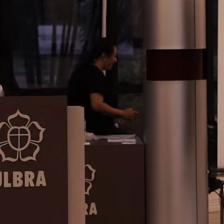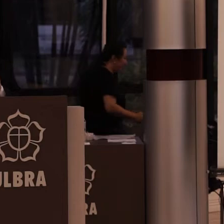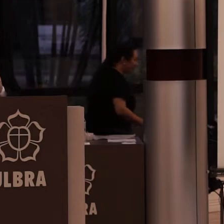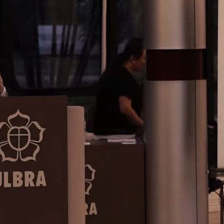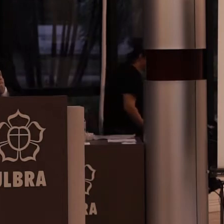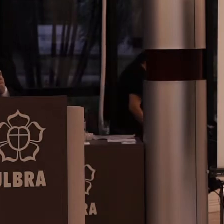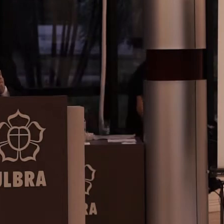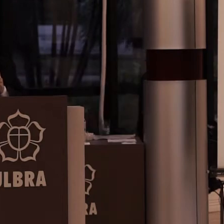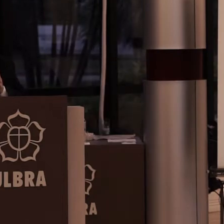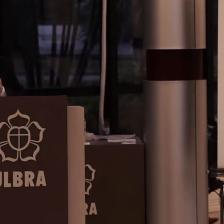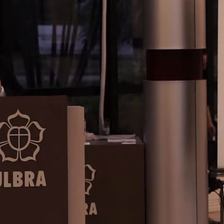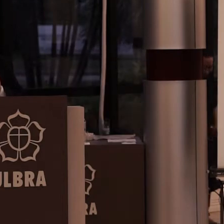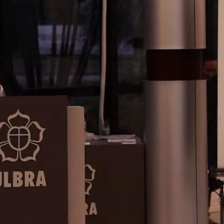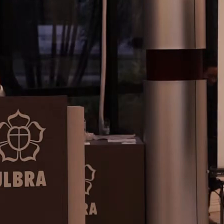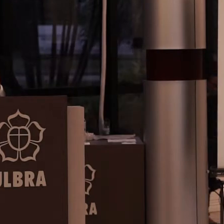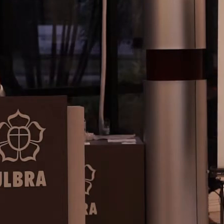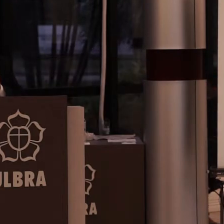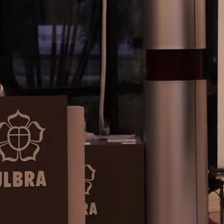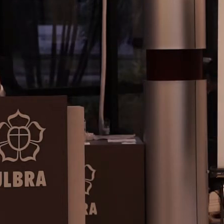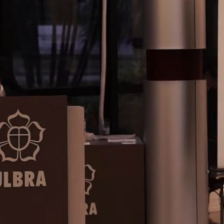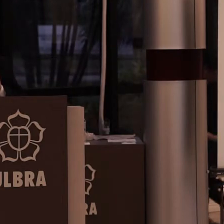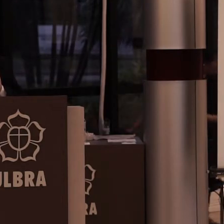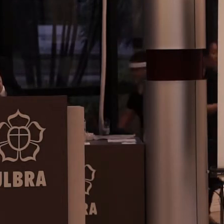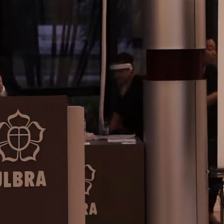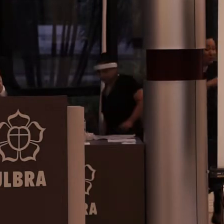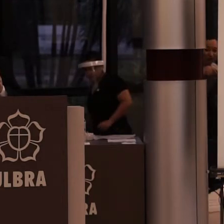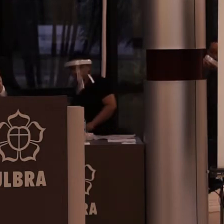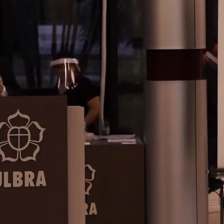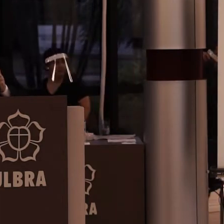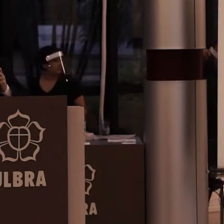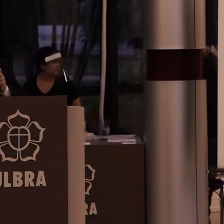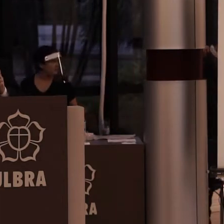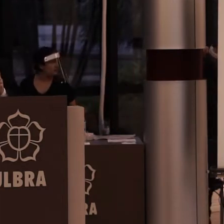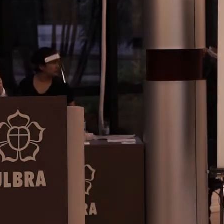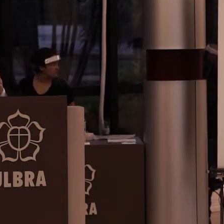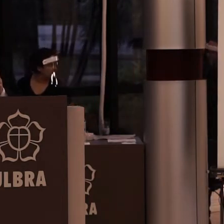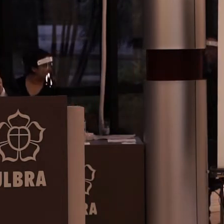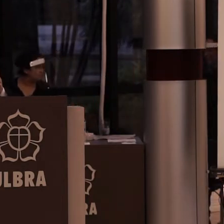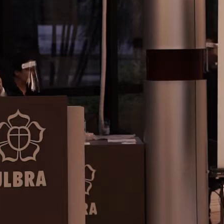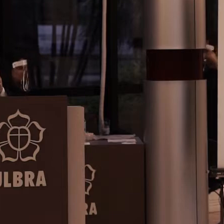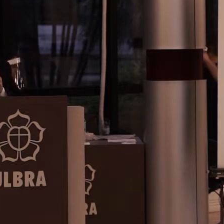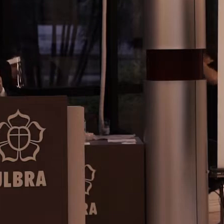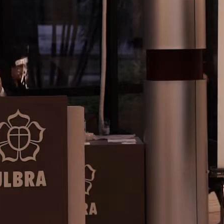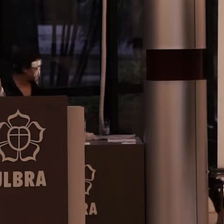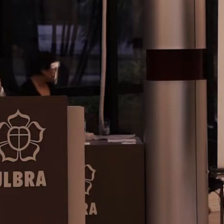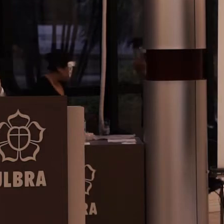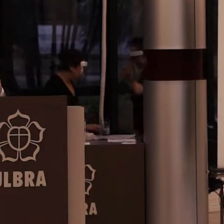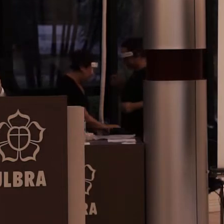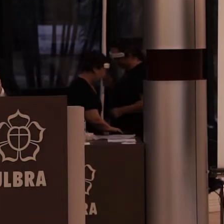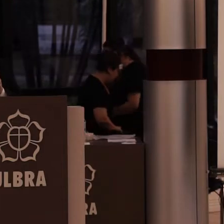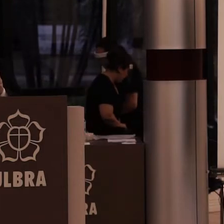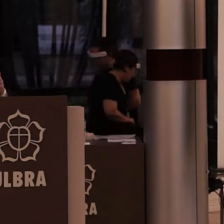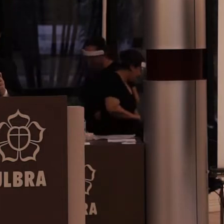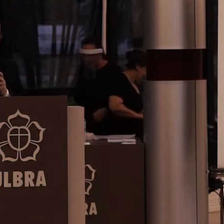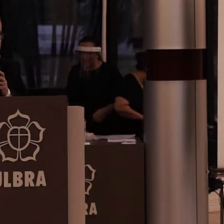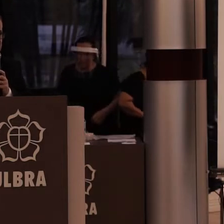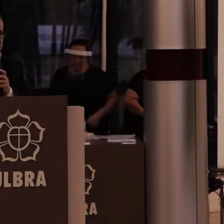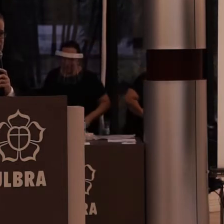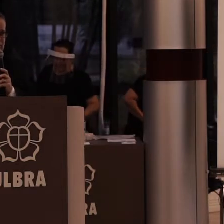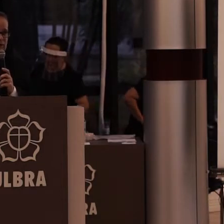século passado. Então uma câmera hoje que custa em torno de R$25.000, na época custava em torno de 180